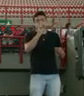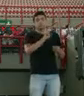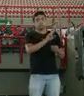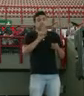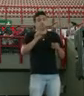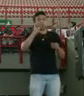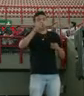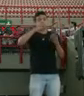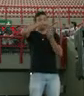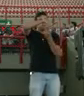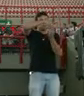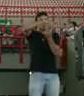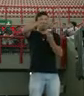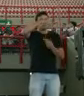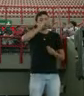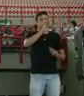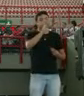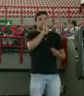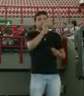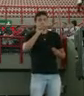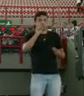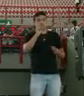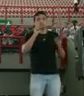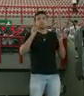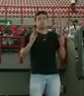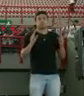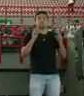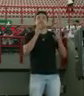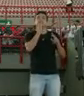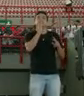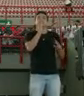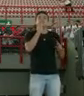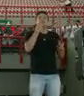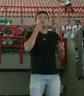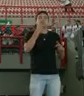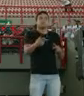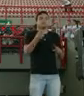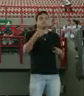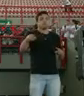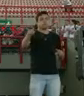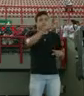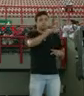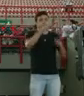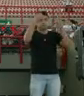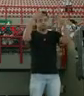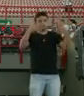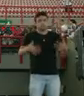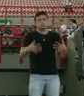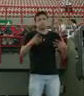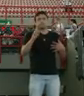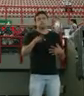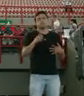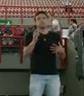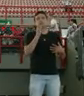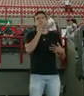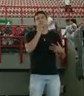nome de mistas ou anfícrinas. O maior exemplo que eu poderia dar para vocês de